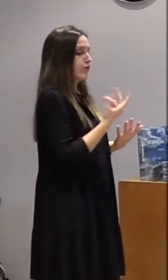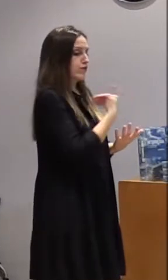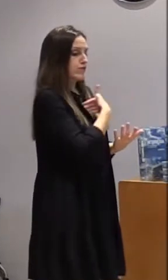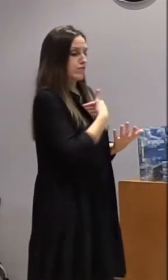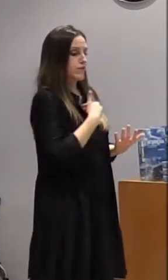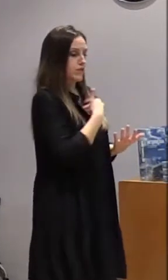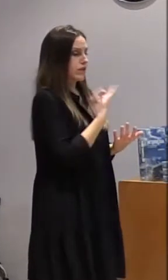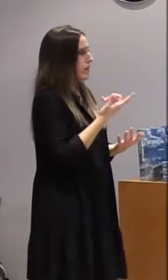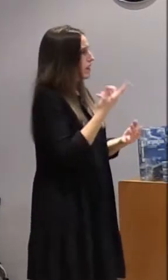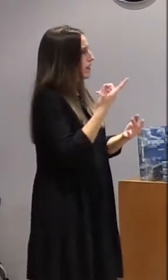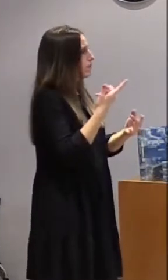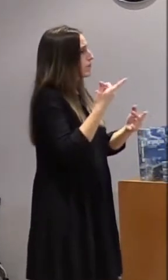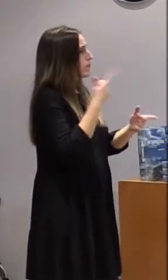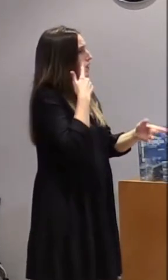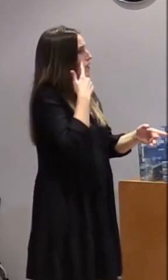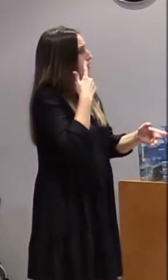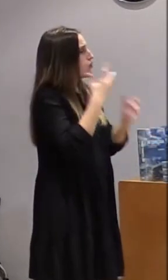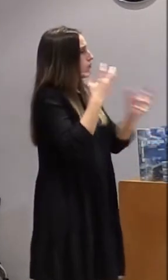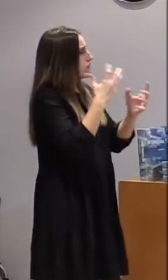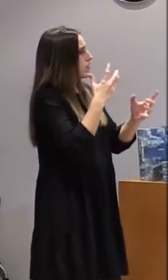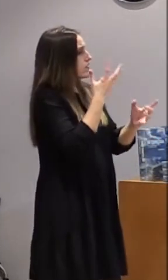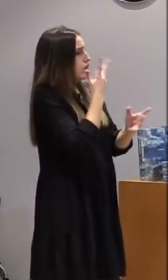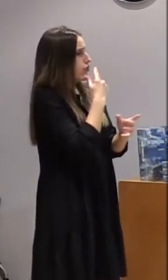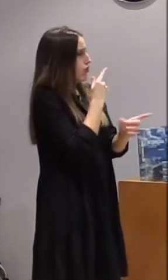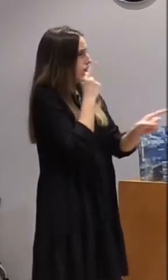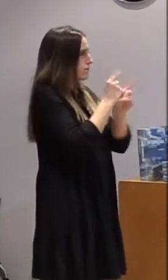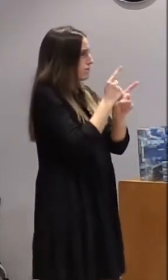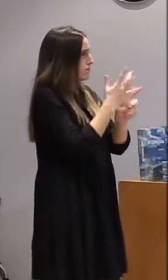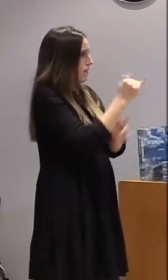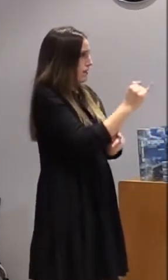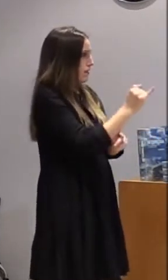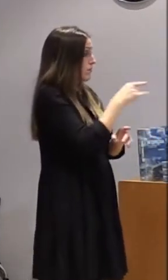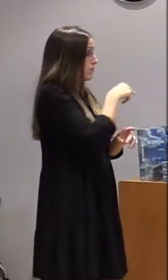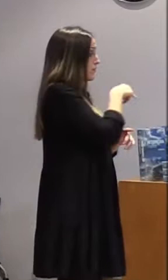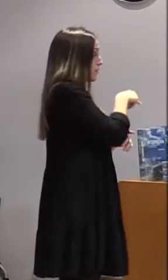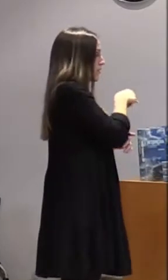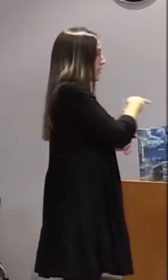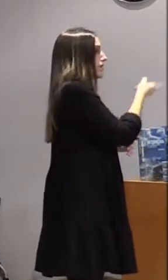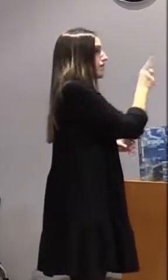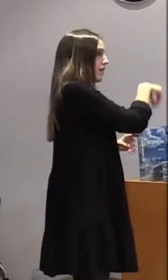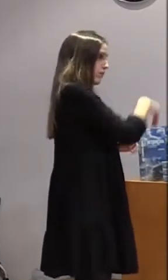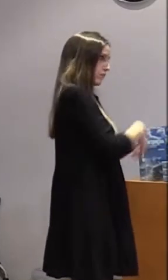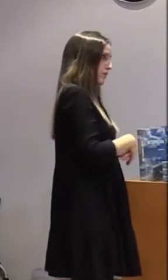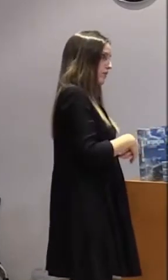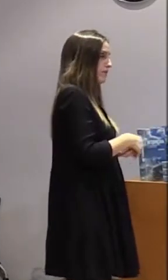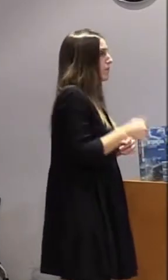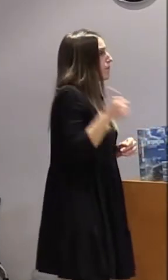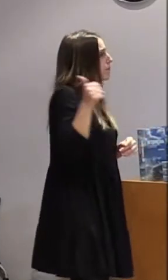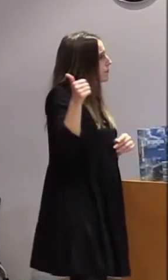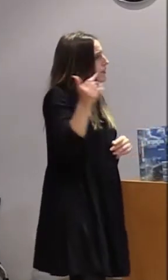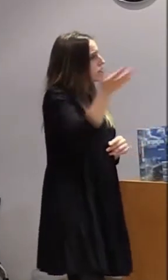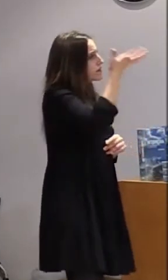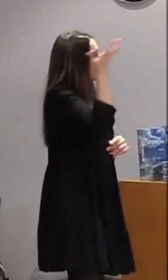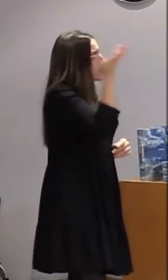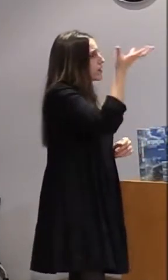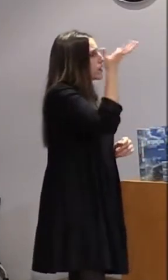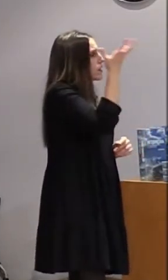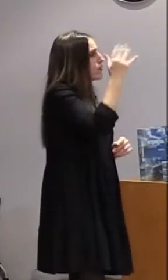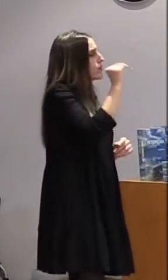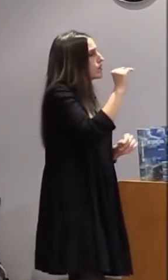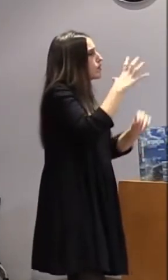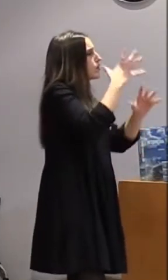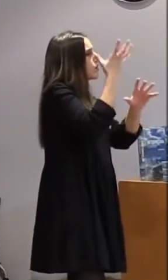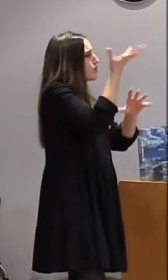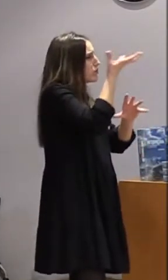ese contraste de colores, pero que también lo usa en el caso del paisaje. Y ese cielo es un cielo